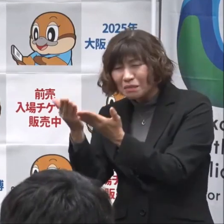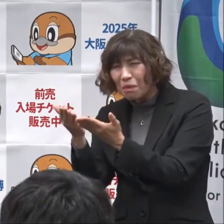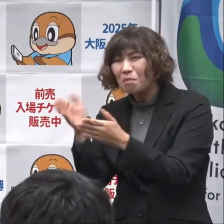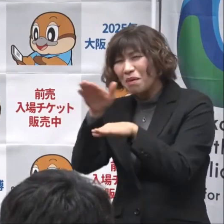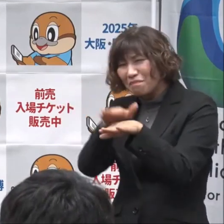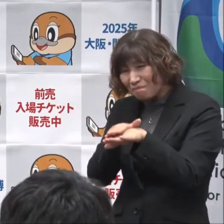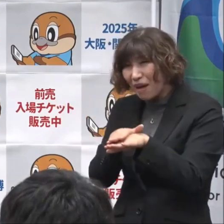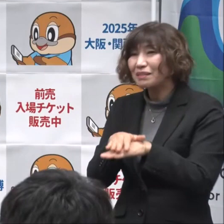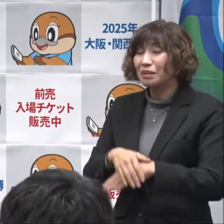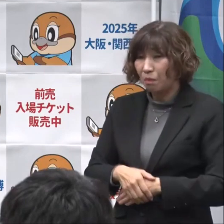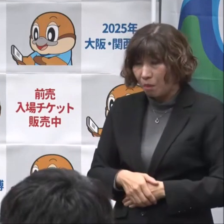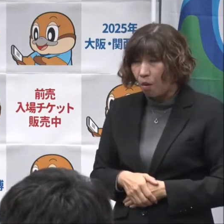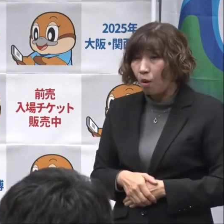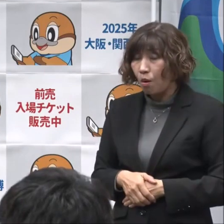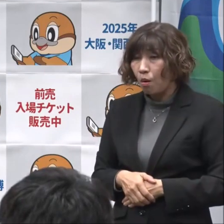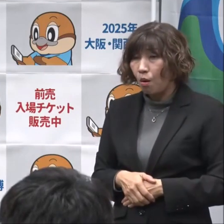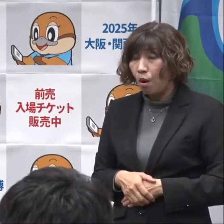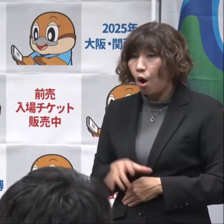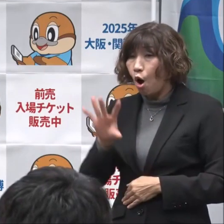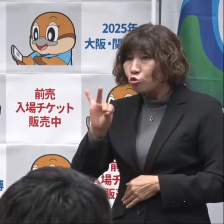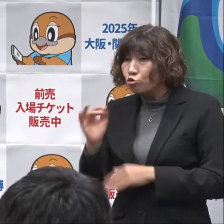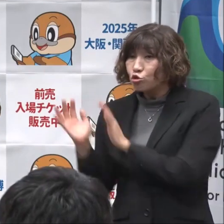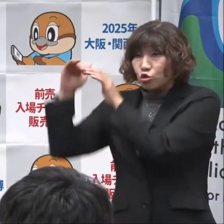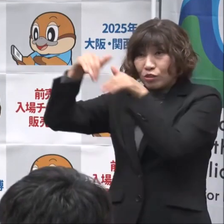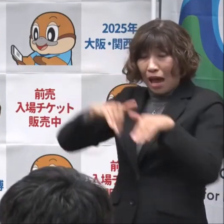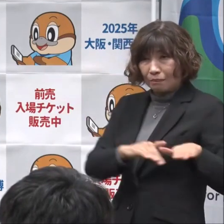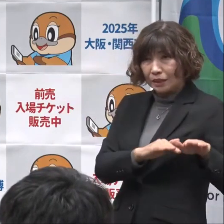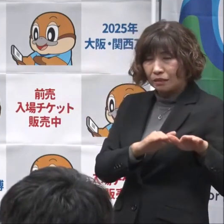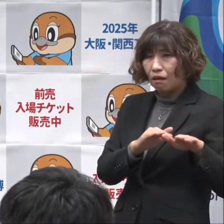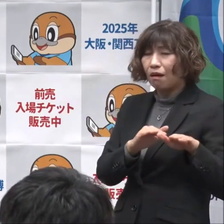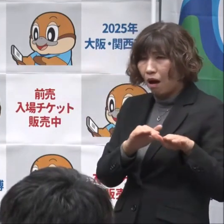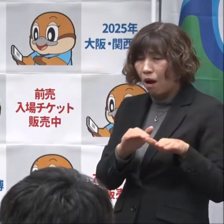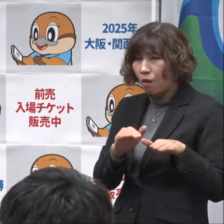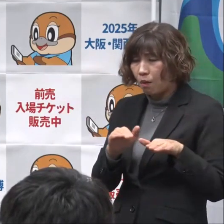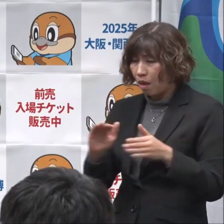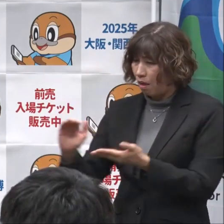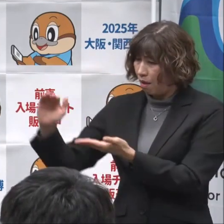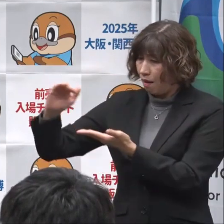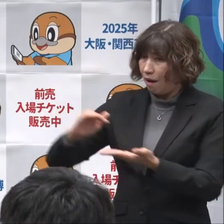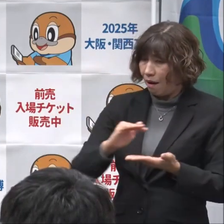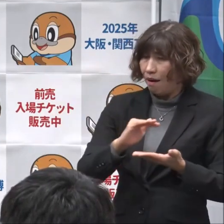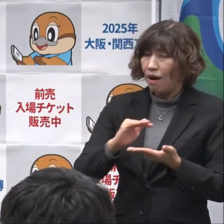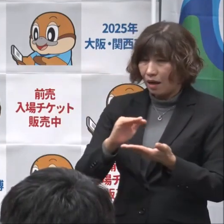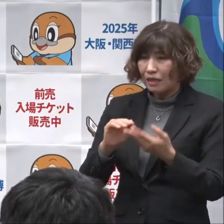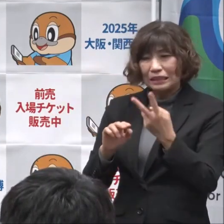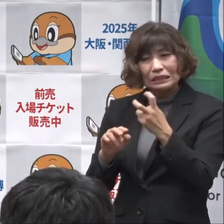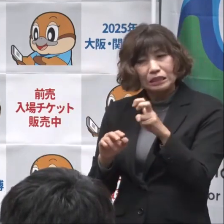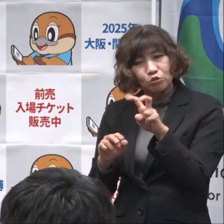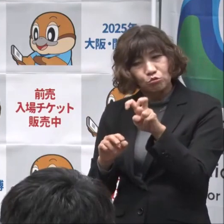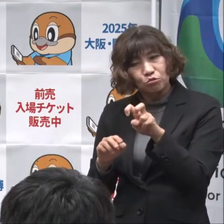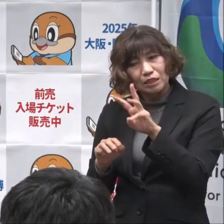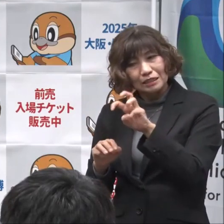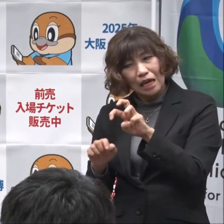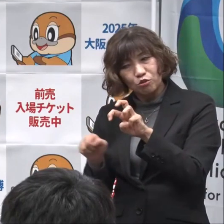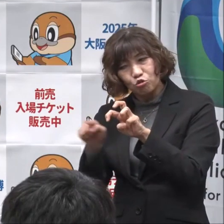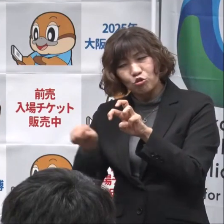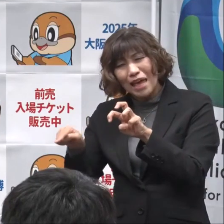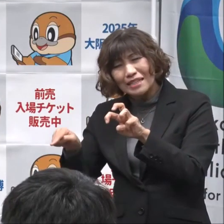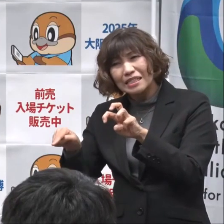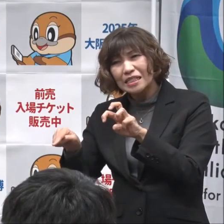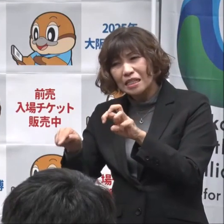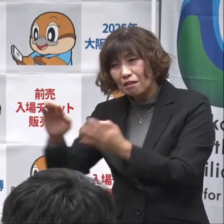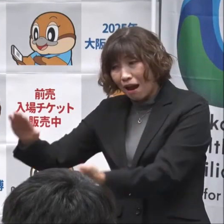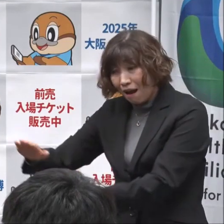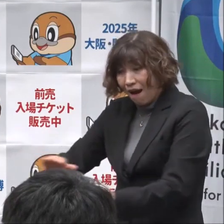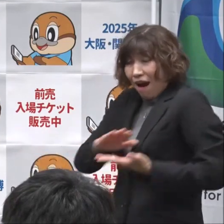、津波というのは大体こう 2,30 センチでもこう足を取られてしまう、それだけでリスクがあるというふうなところがある